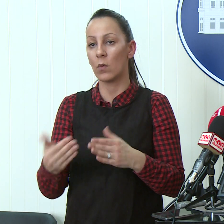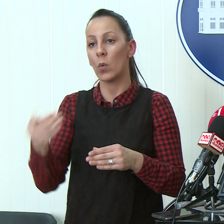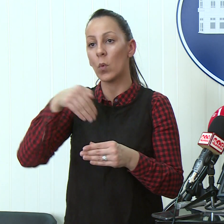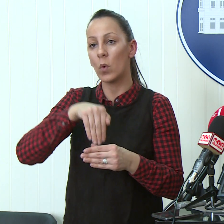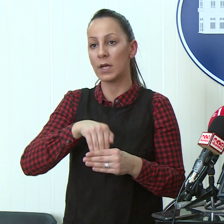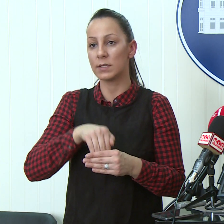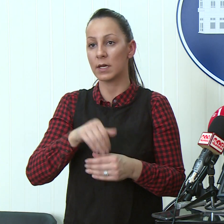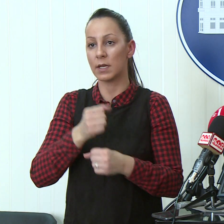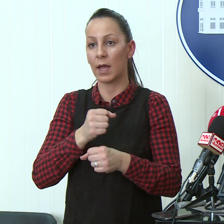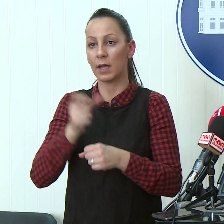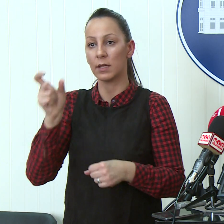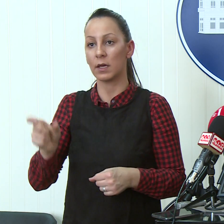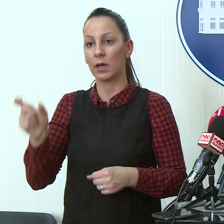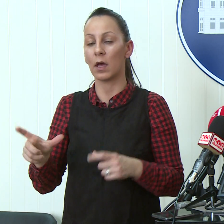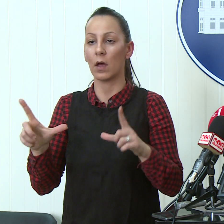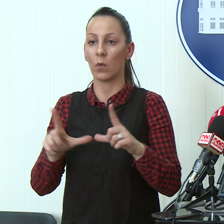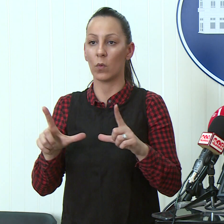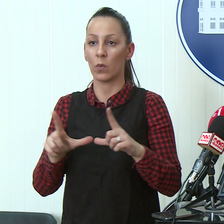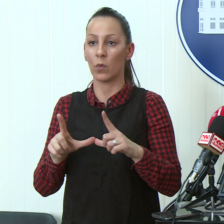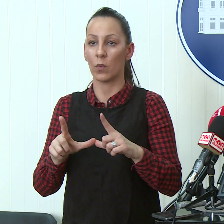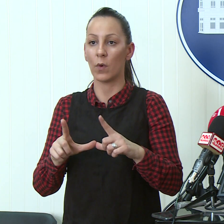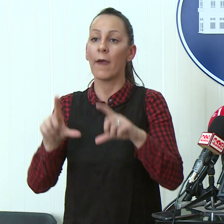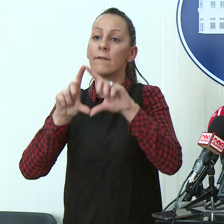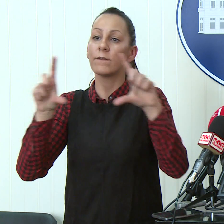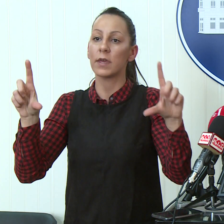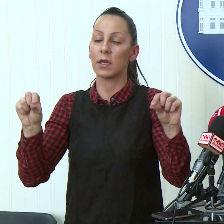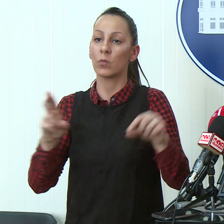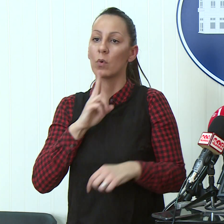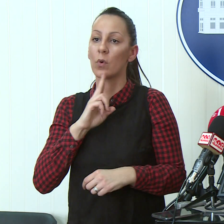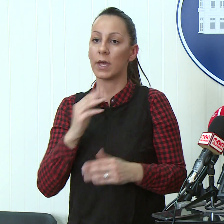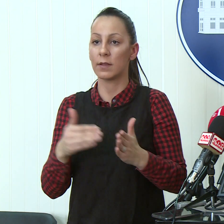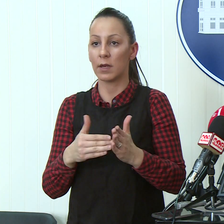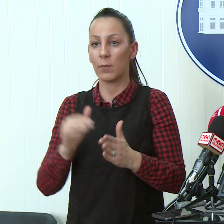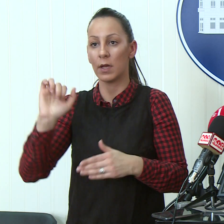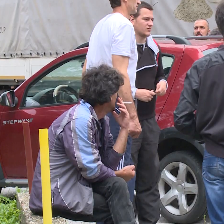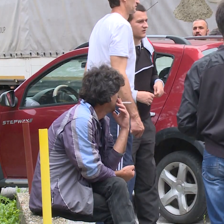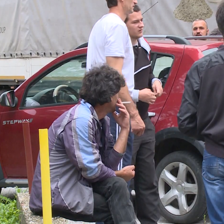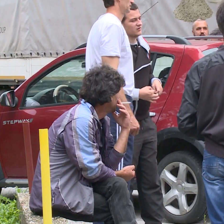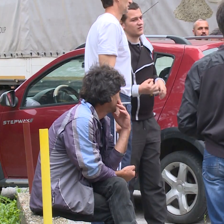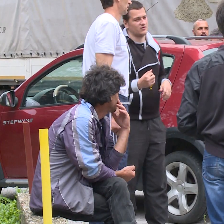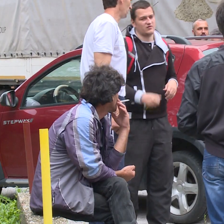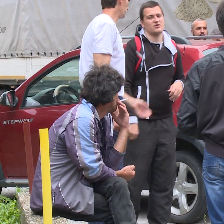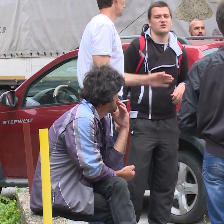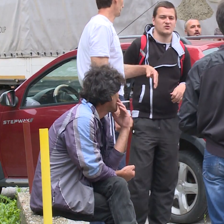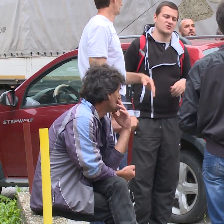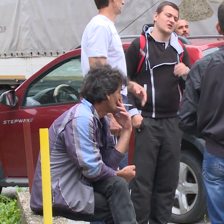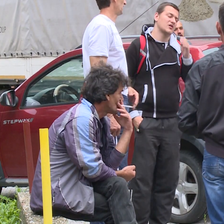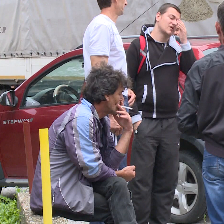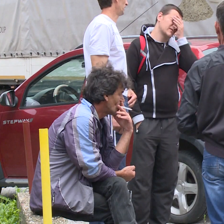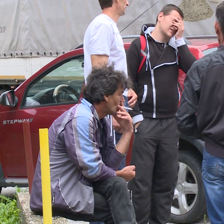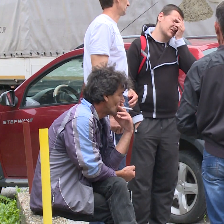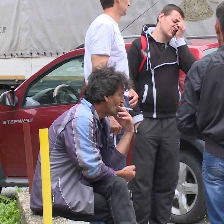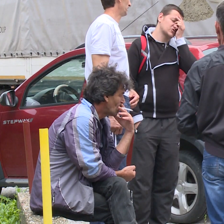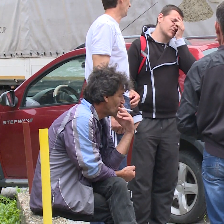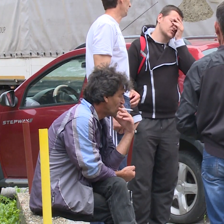u sam krug firme koji bi trebalo, po meni, veoma brzo da se dogodi. 113 nekadašnjih radnika